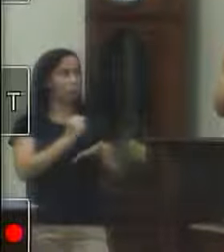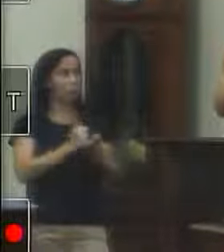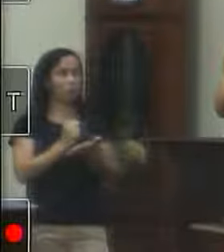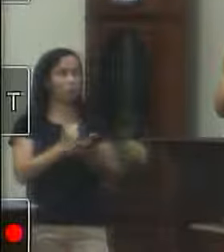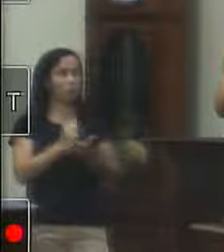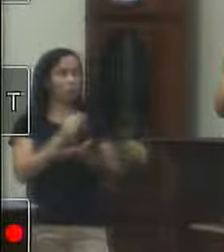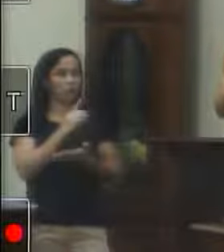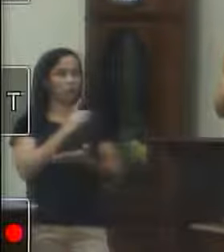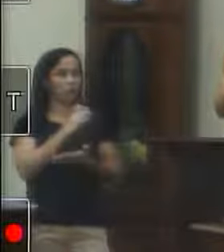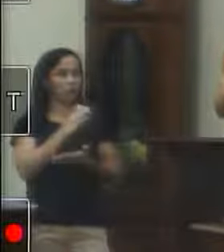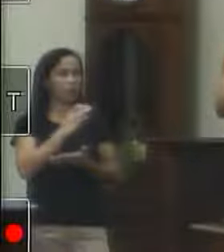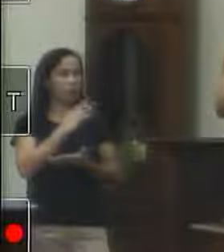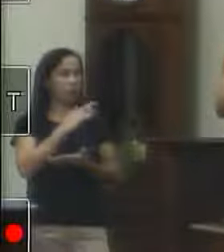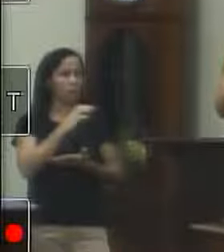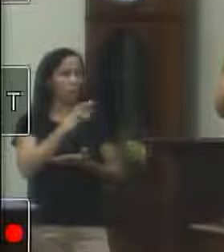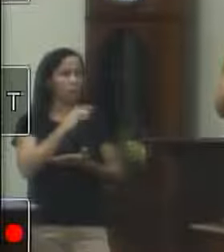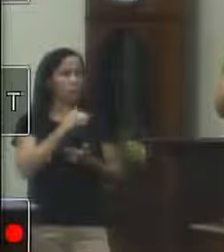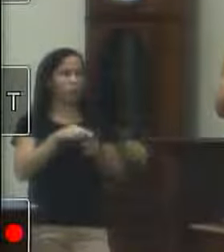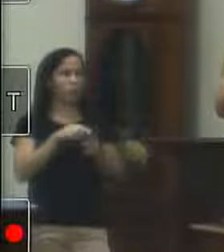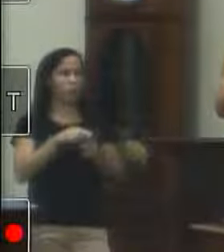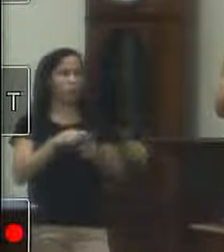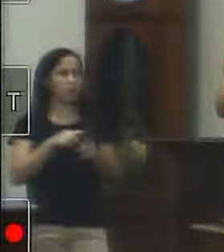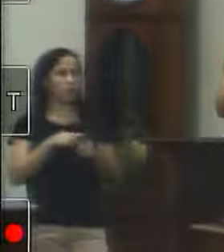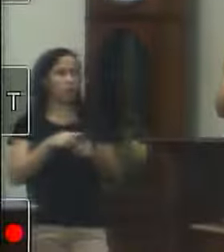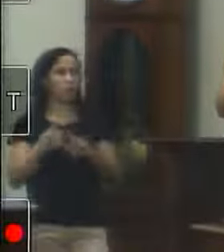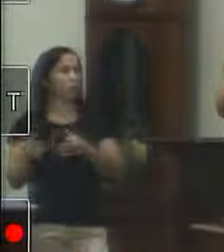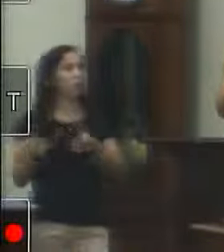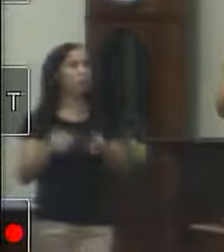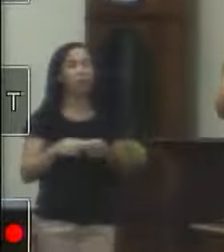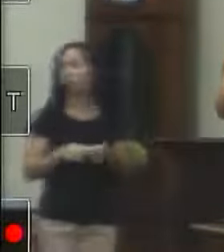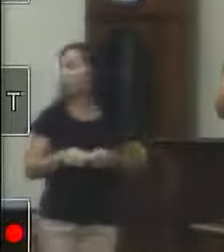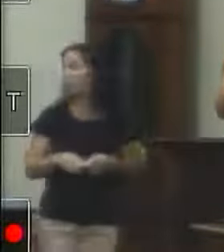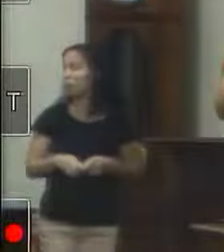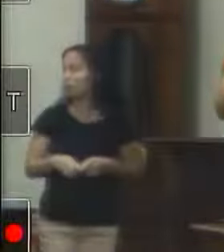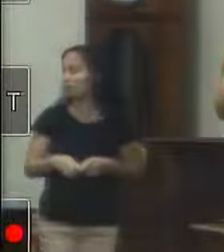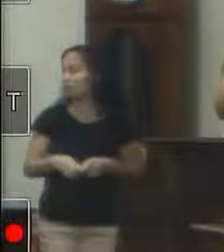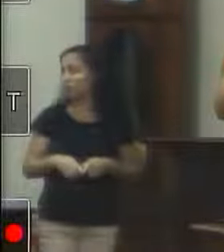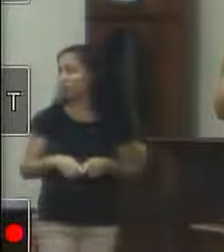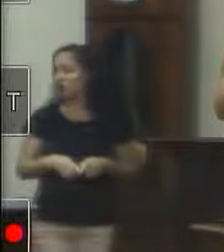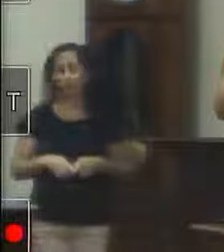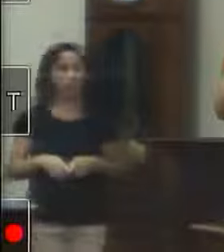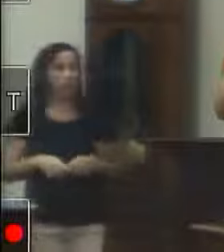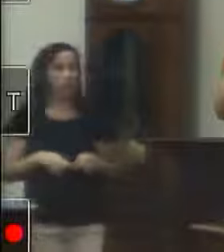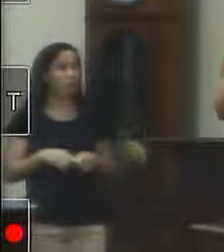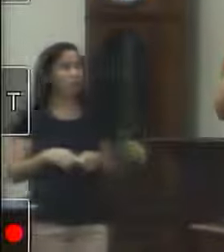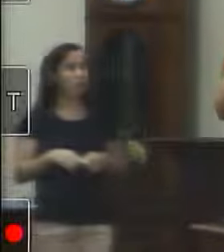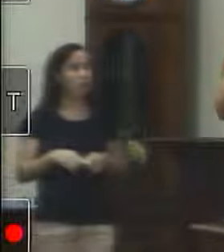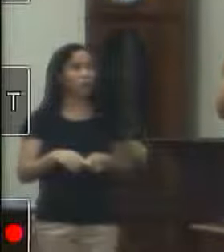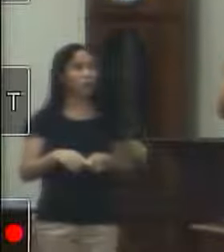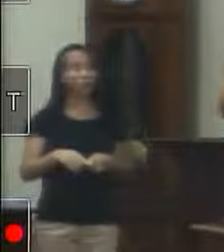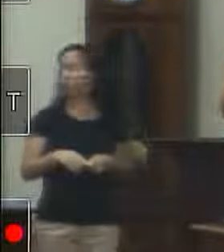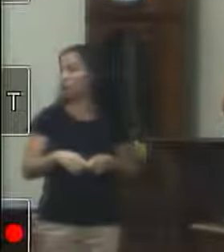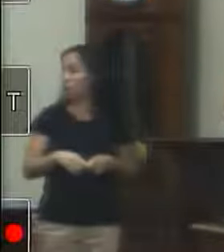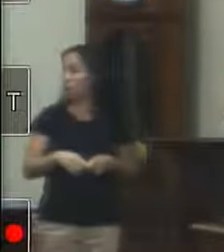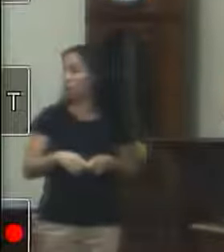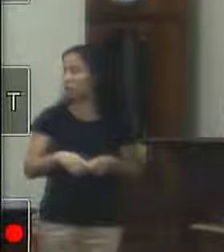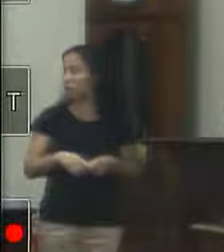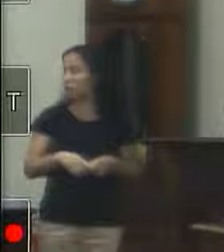carnaval, não, foi convocado também. Foi convocado o secretário de...